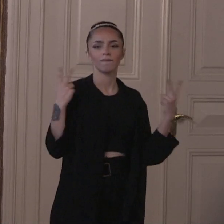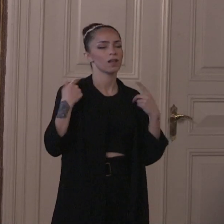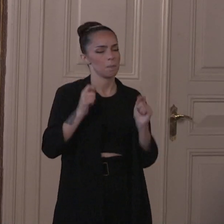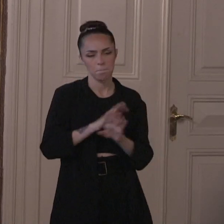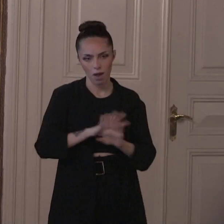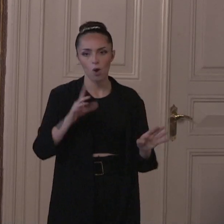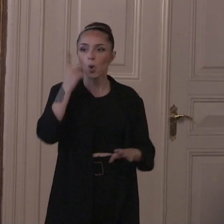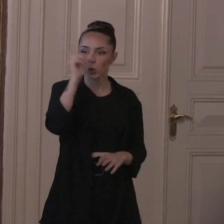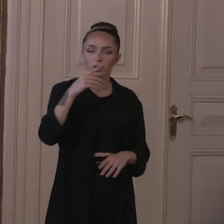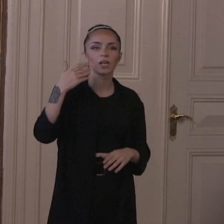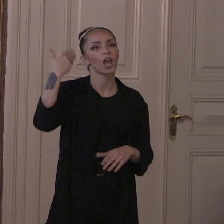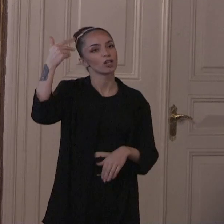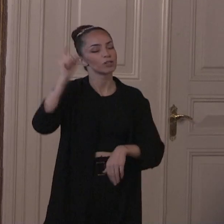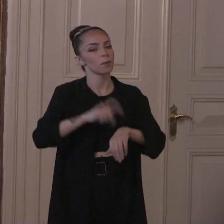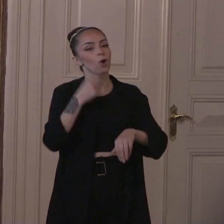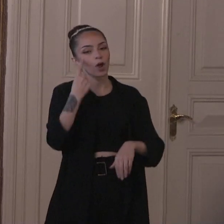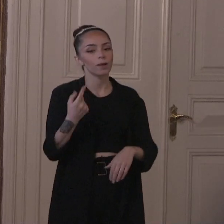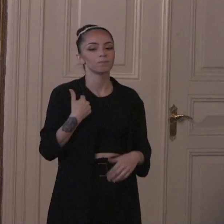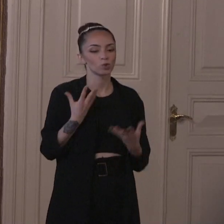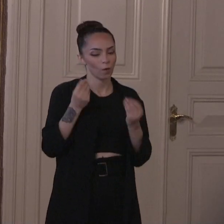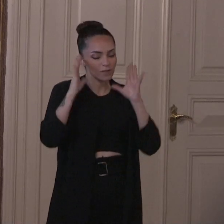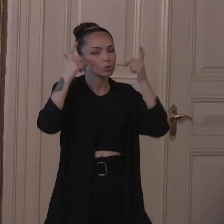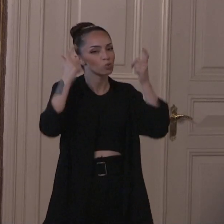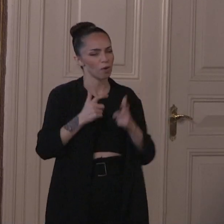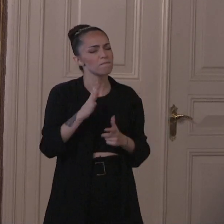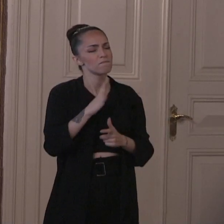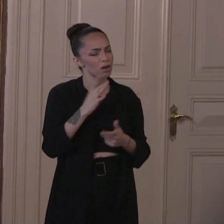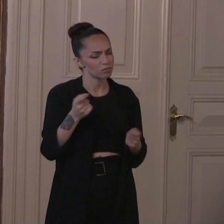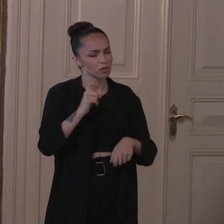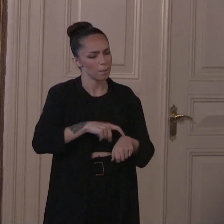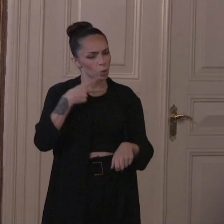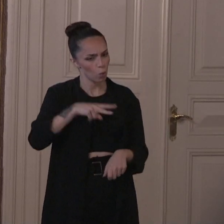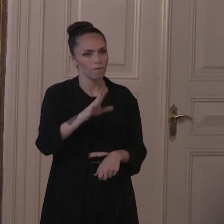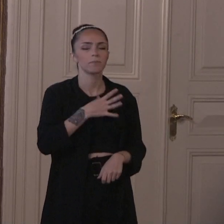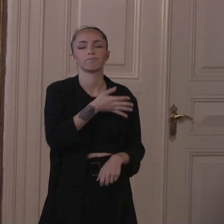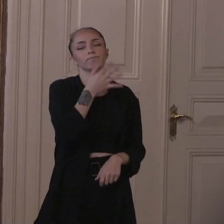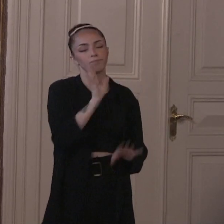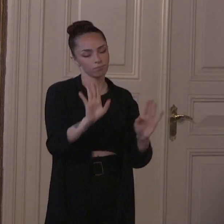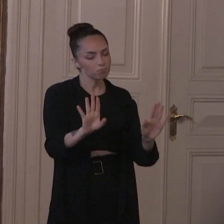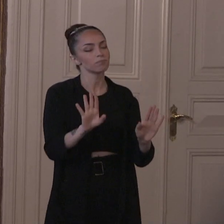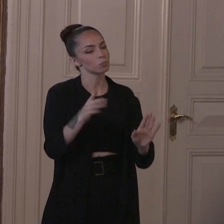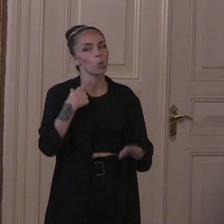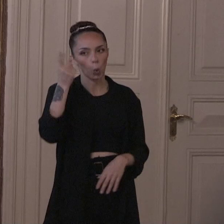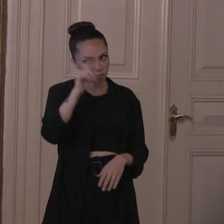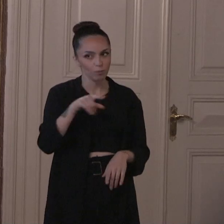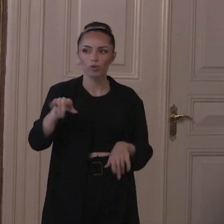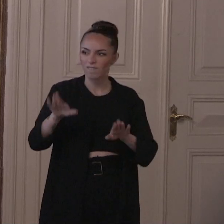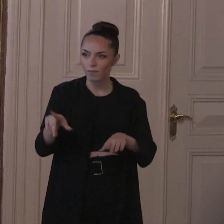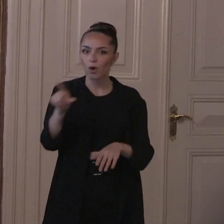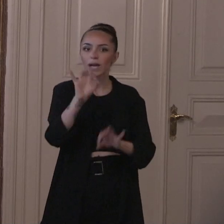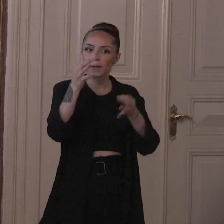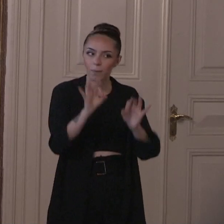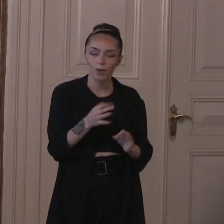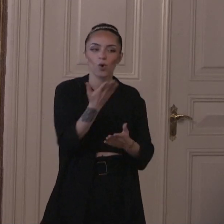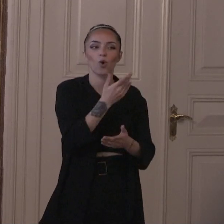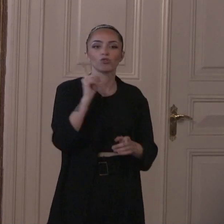biz geleceğe yönelik de üzerimize pek çok sorumluluk olduğunu biliyoruz. Bu vesileyle burada bulunan değerli hocalarımızın